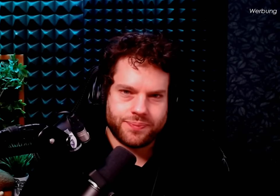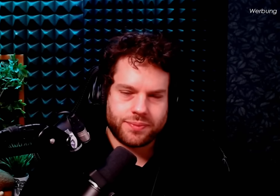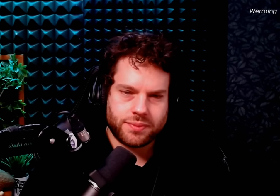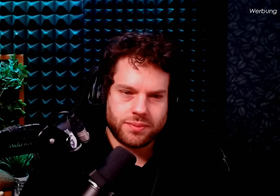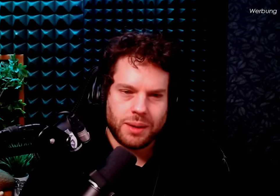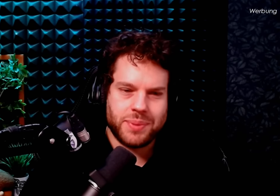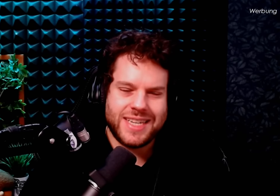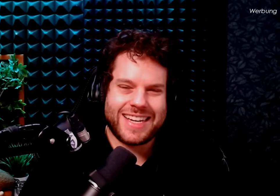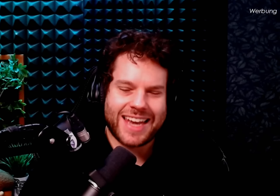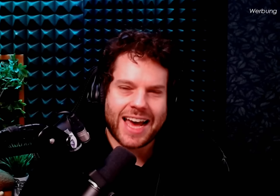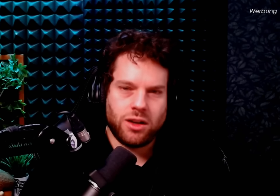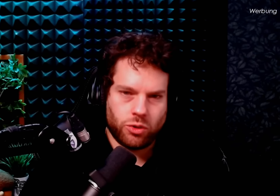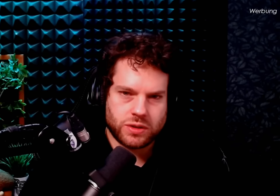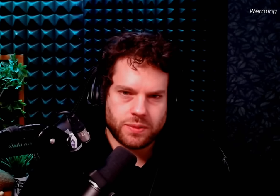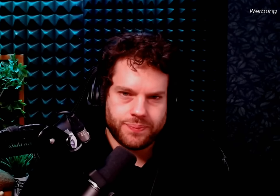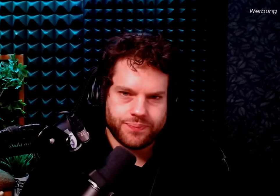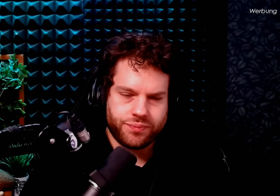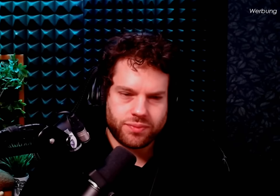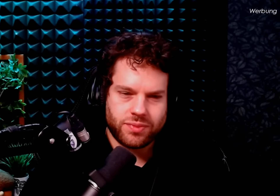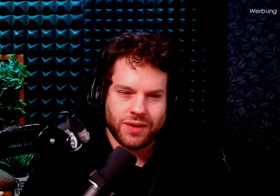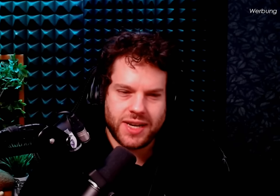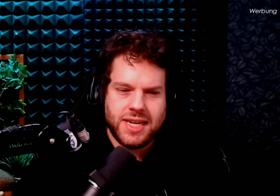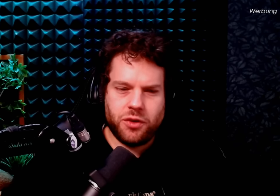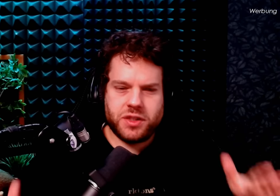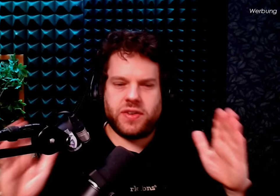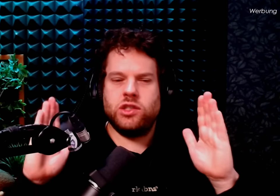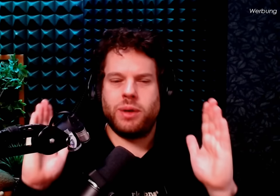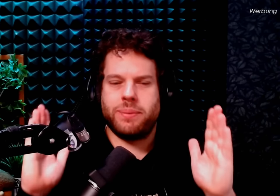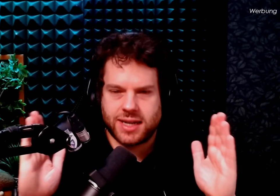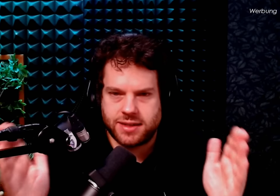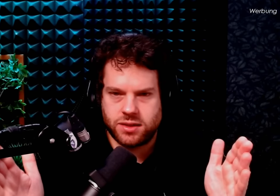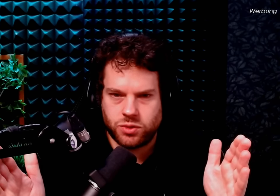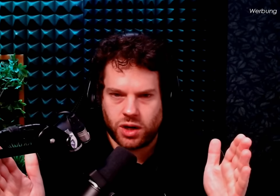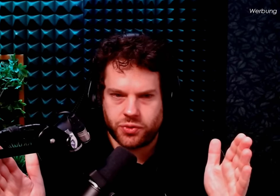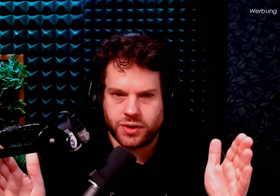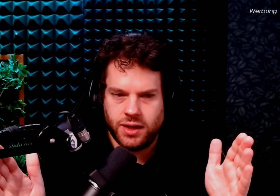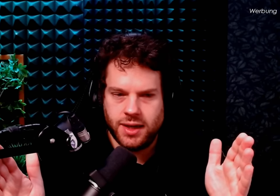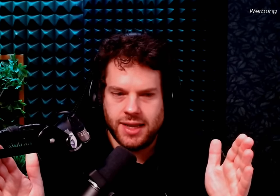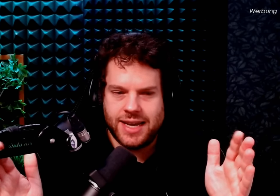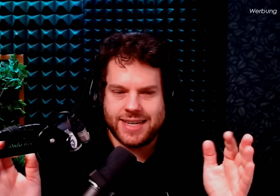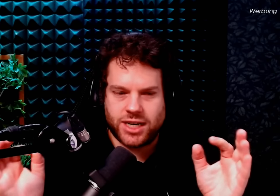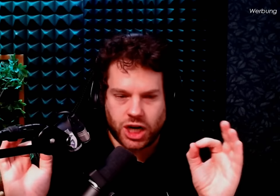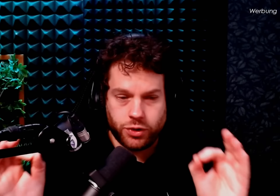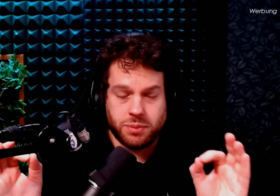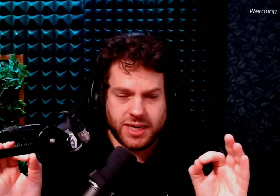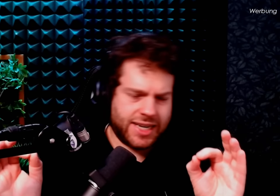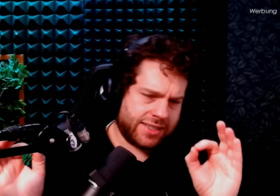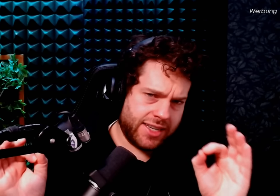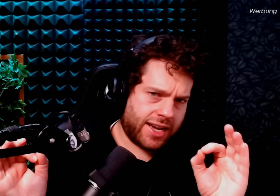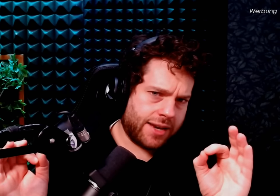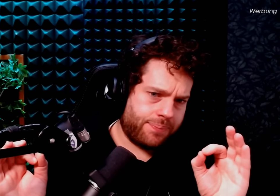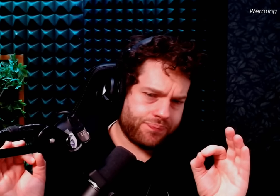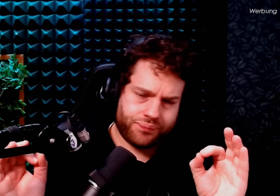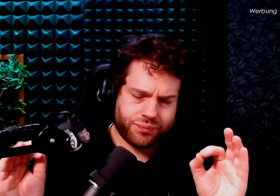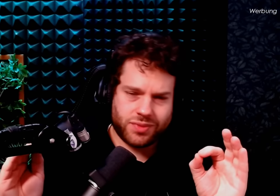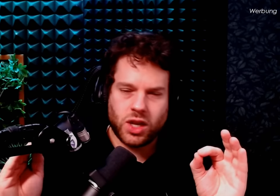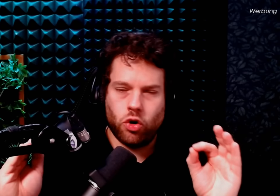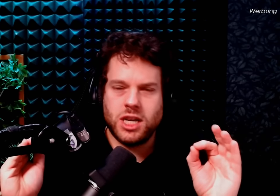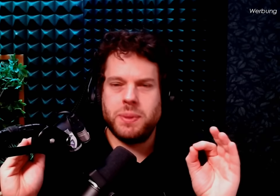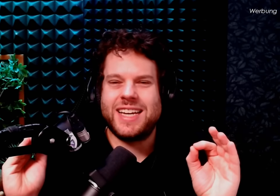bin ich gnadenlos. Wenn ich auf zwei Supermarktkassen zulaufe, dann schaue ich mir die Kassierer an und ich